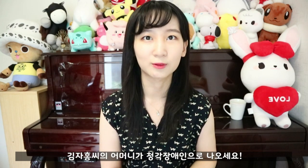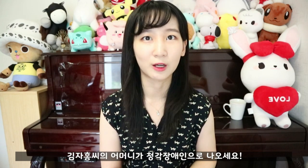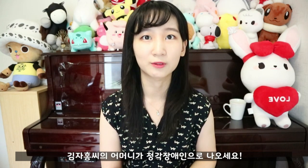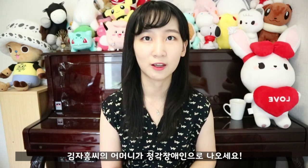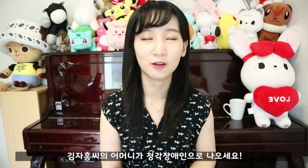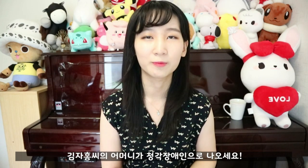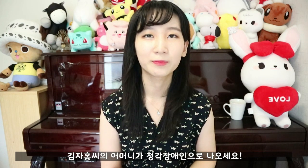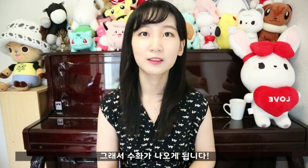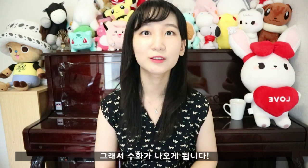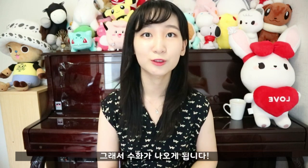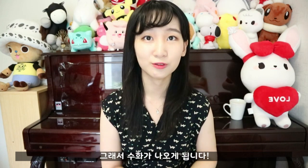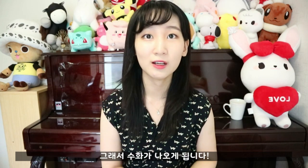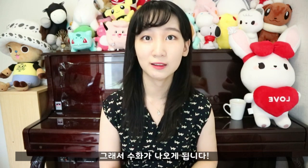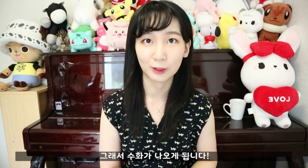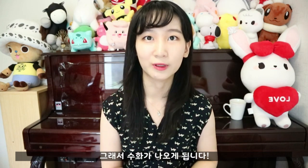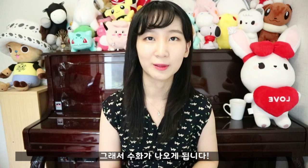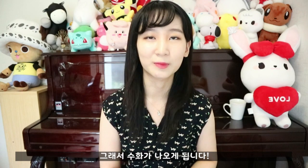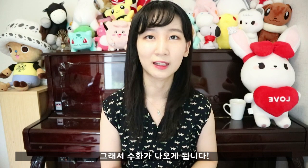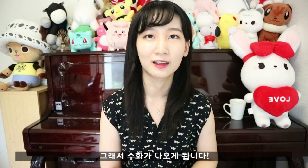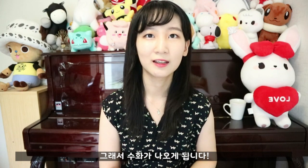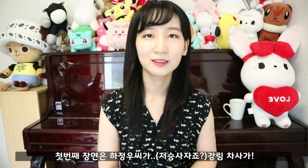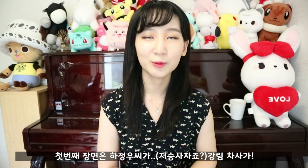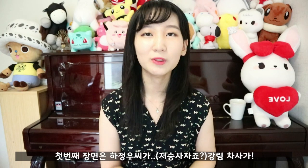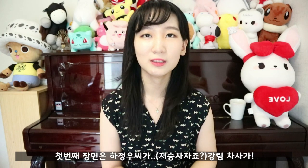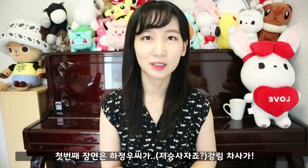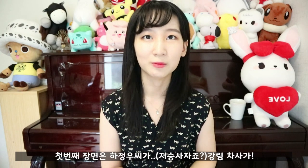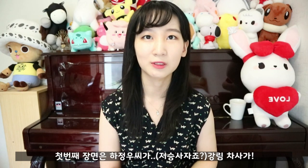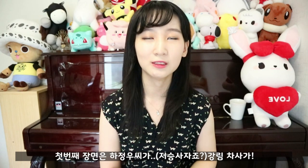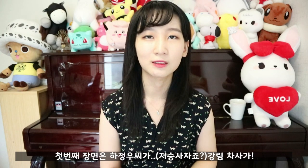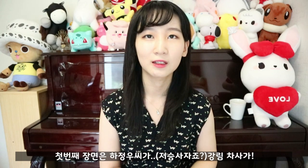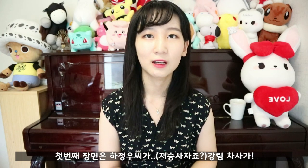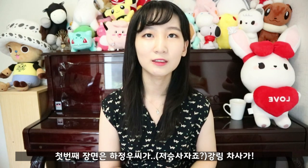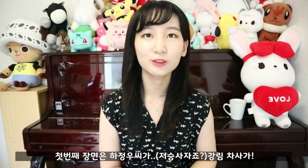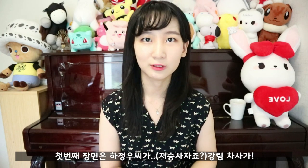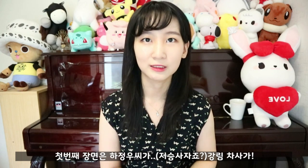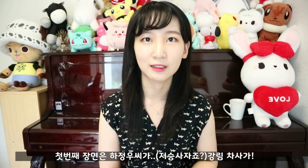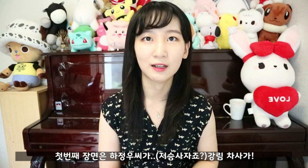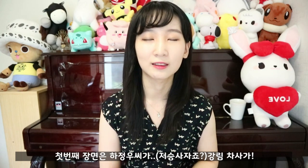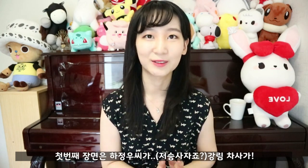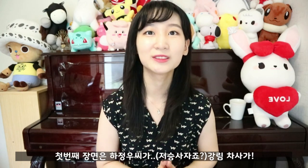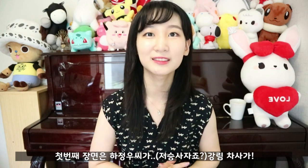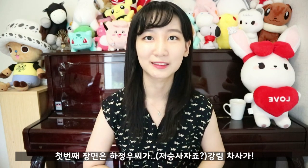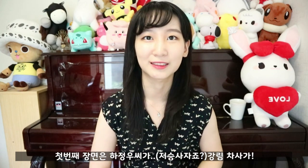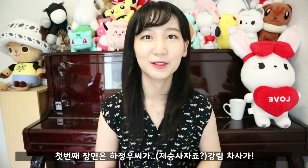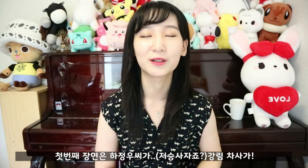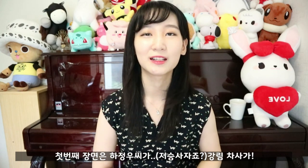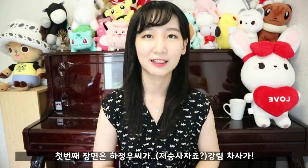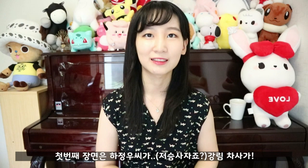청각장애인으로 나오세요. 그래서 수아가 나오게 됩니다. 첫 번째 장면은 하정우 씨가 저승사자죠.